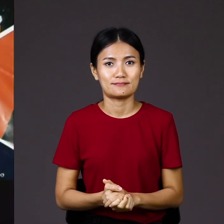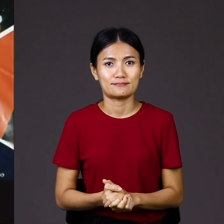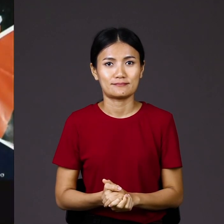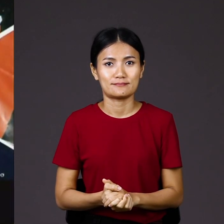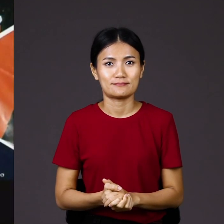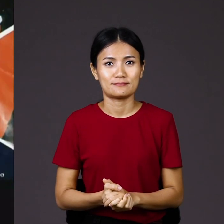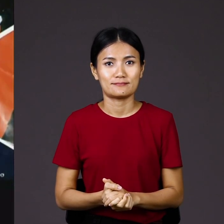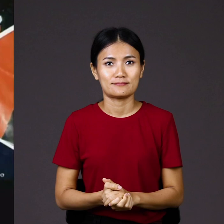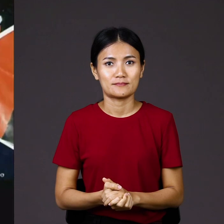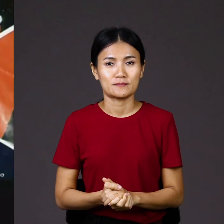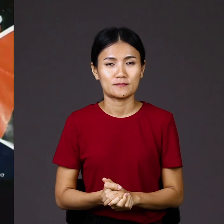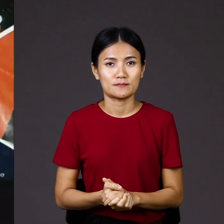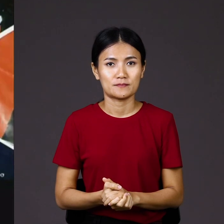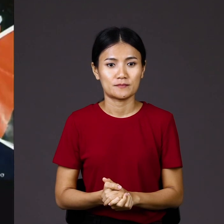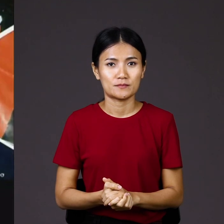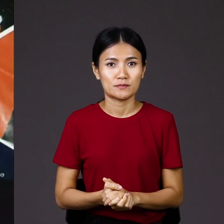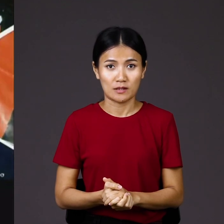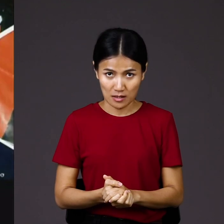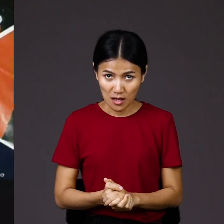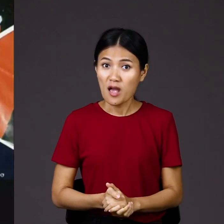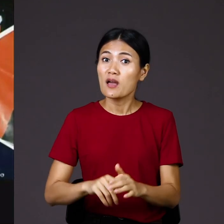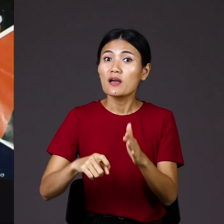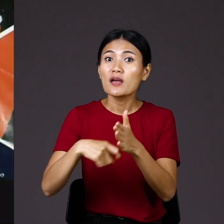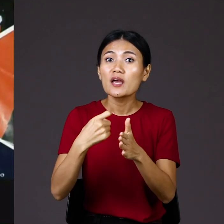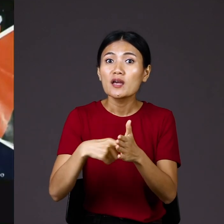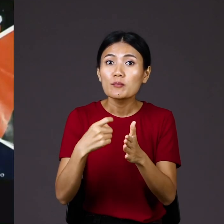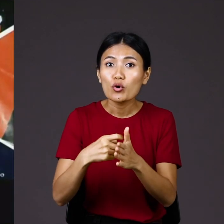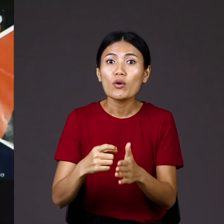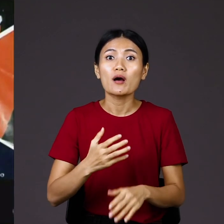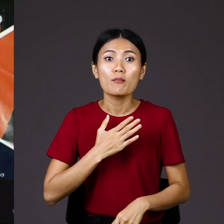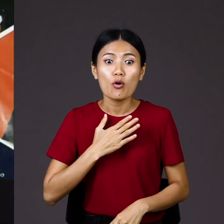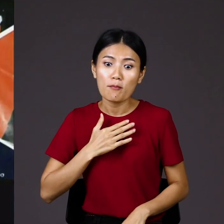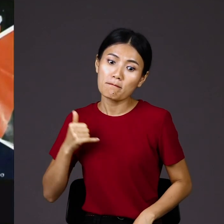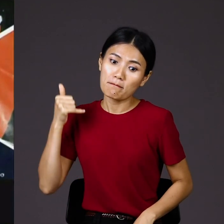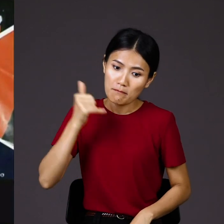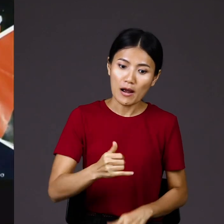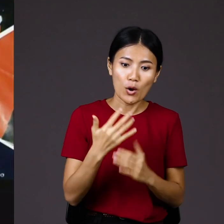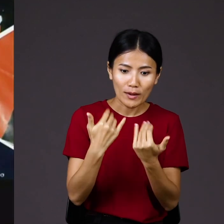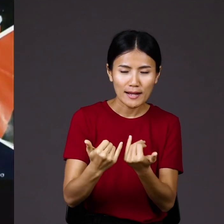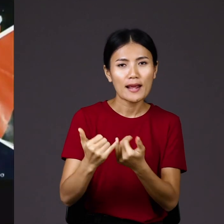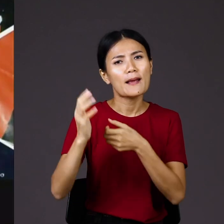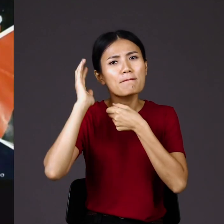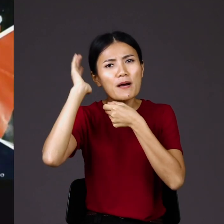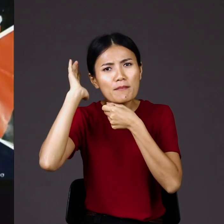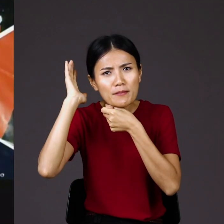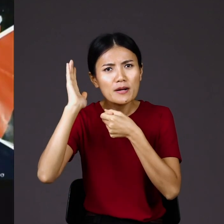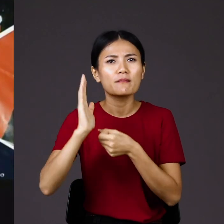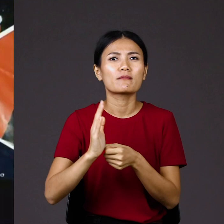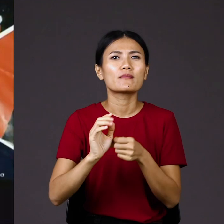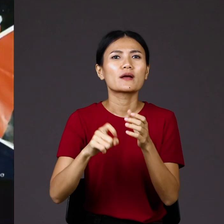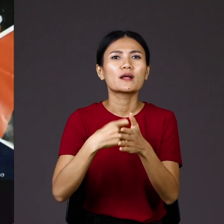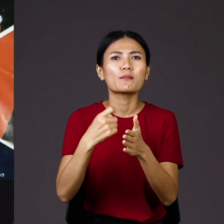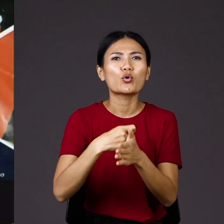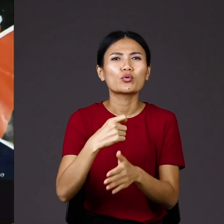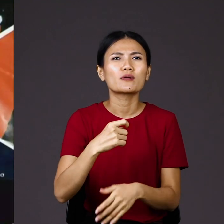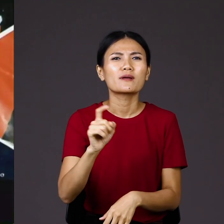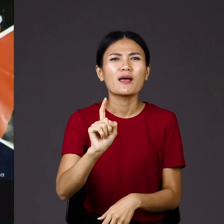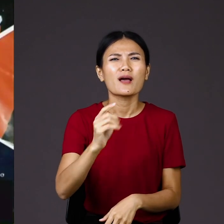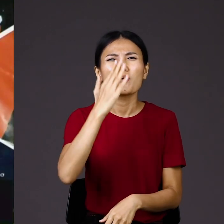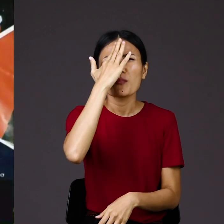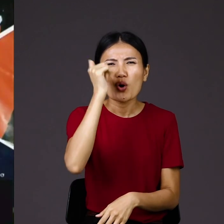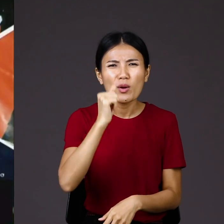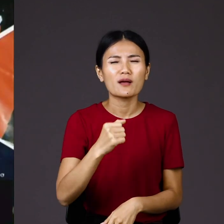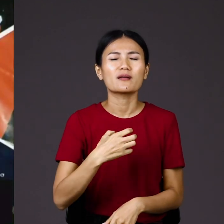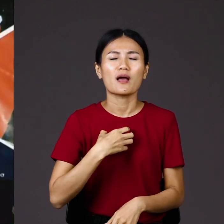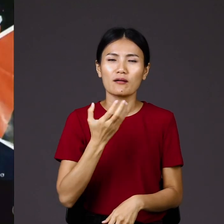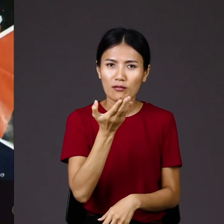ได้และนั่นคือเหตุผลที่พวกเราต้องมาปราศัยในวันนี้เพราะเรายังต้องการการส